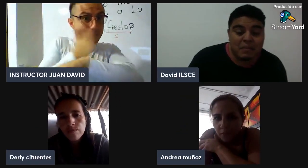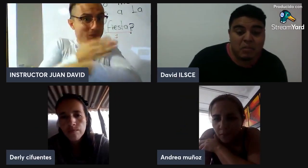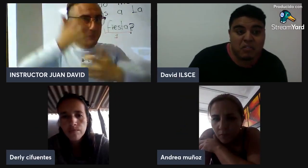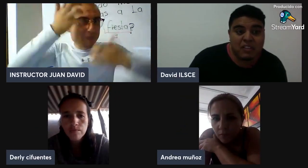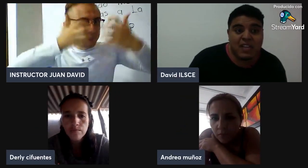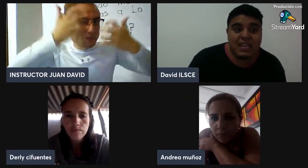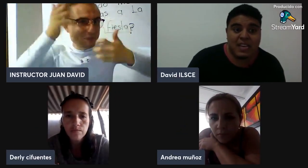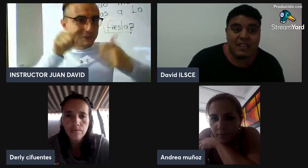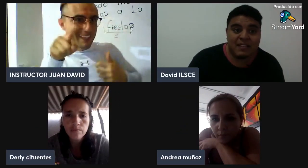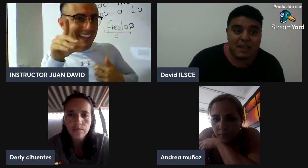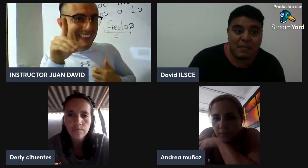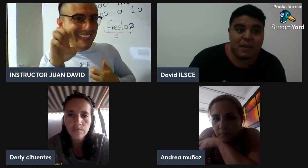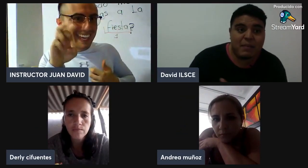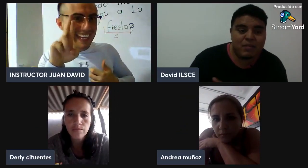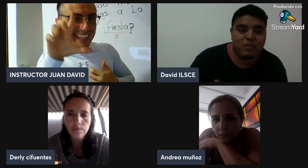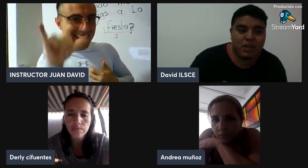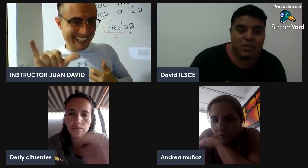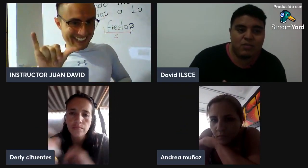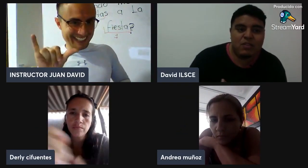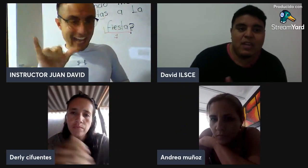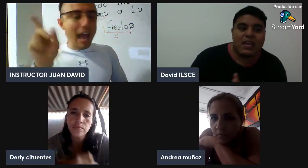diciembre más o menos